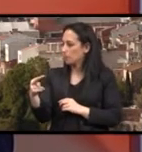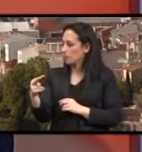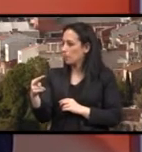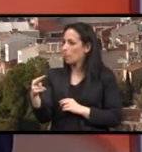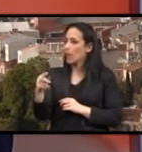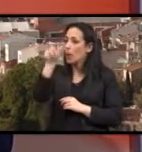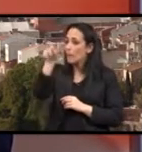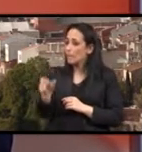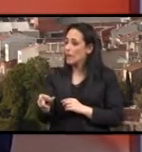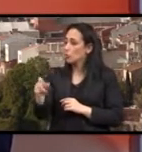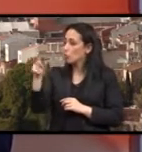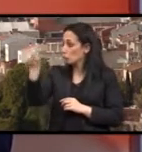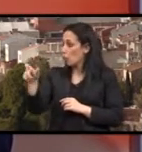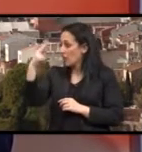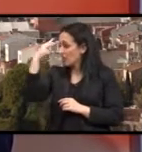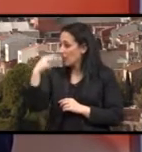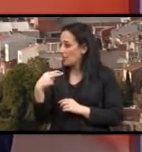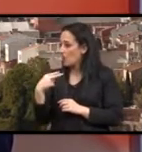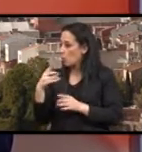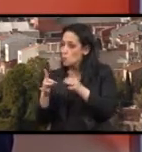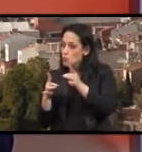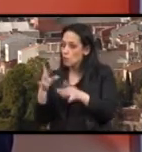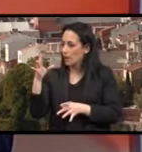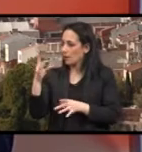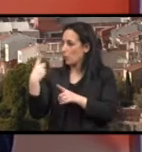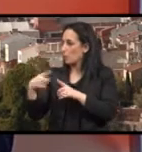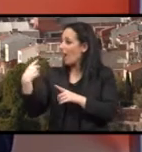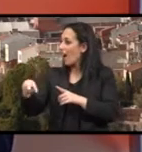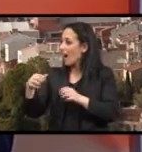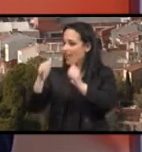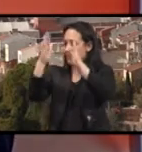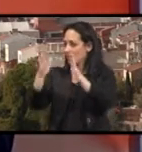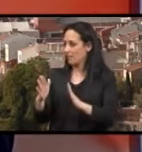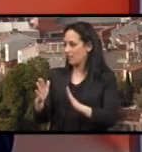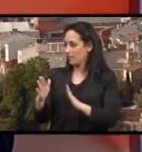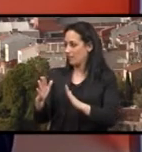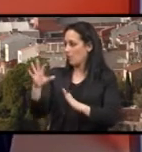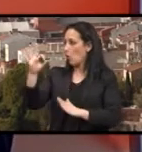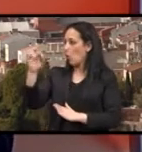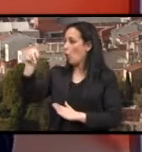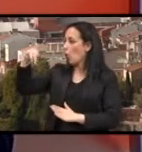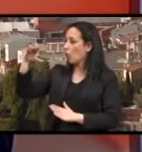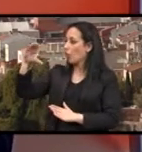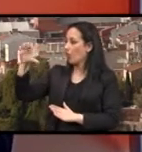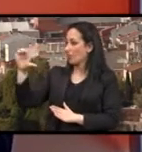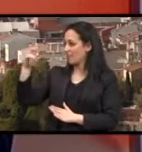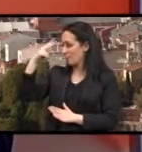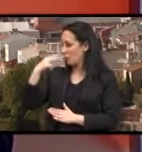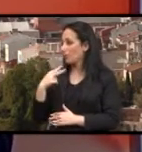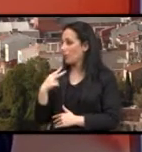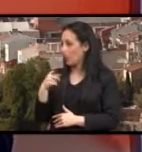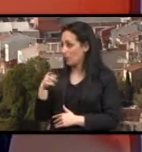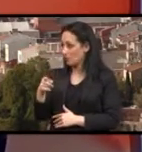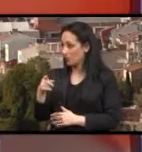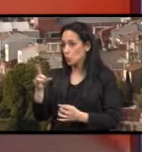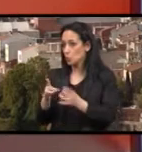CECs tenim la sort de poder tenir una de les organitzacions més importants que hi ha aquí a Espanya, que és la ONCE, que d'alguna forma a l'ONCE,